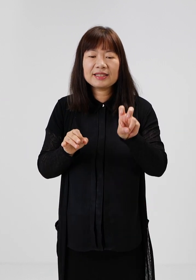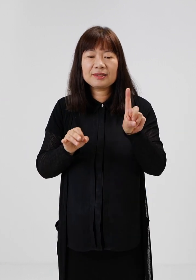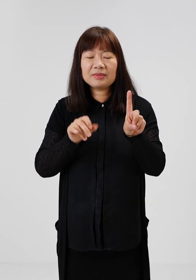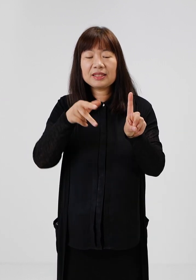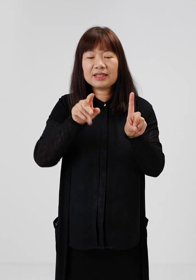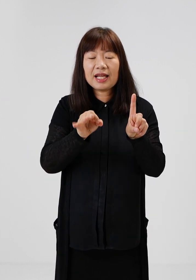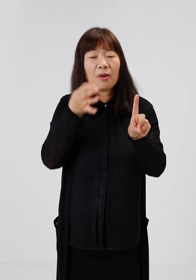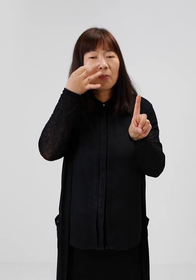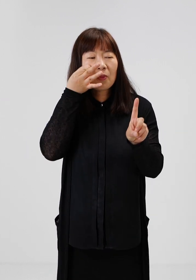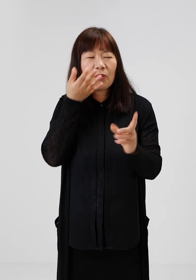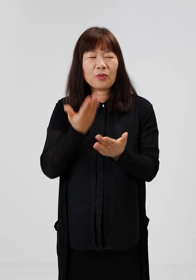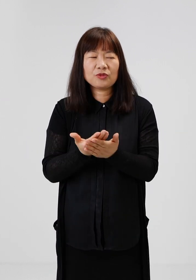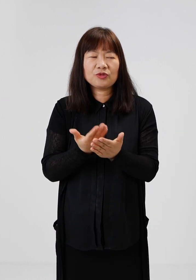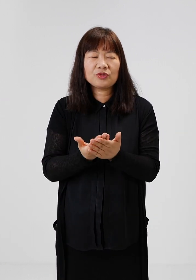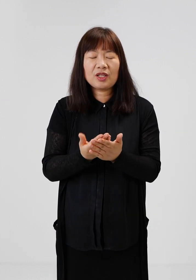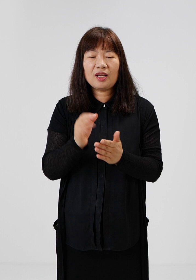띄워주세요.